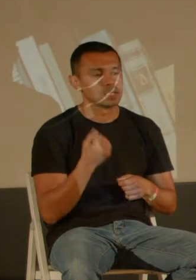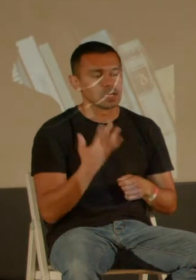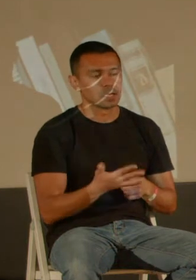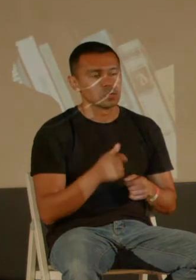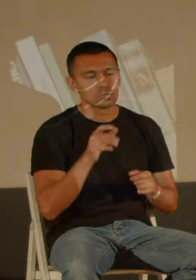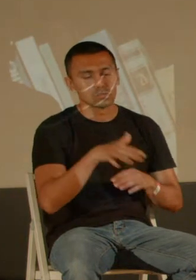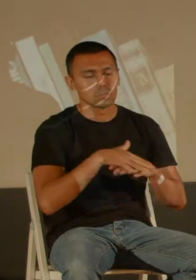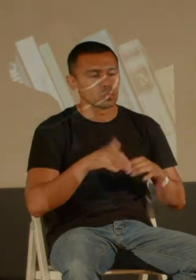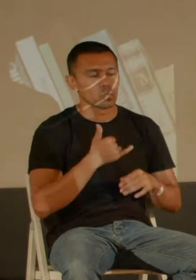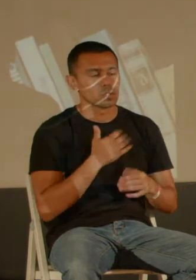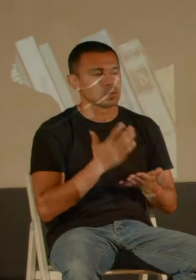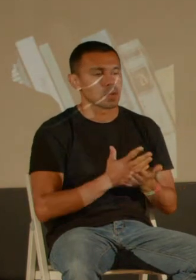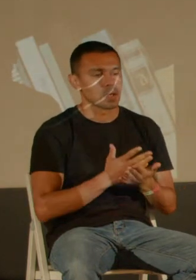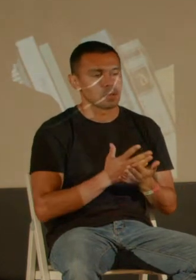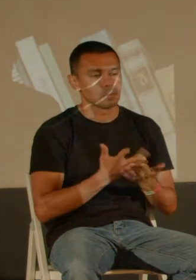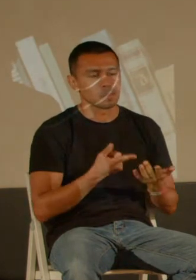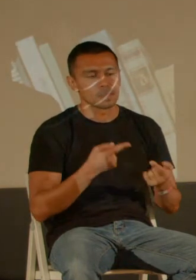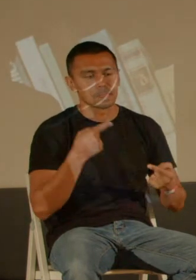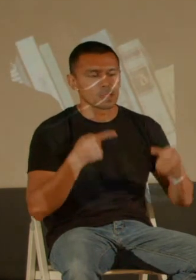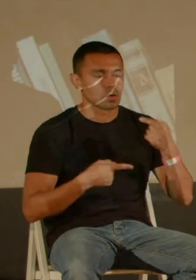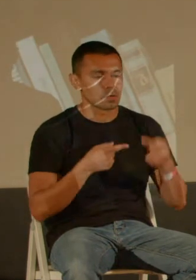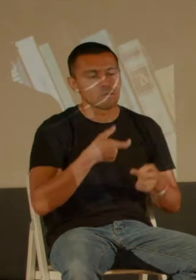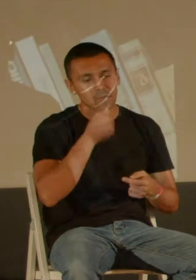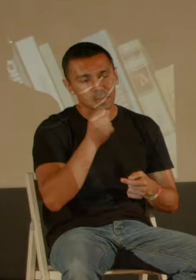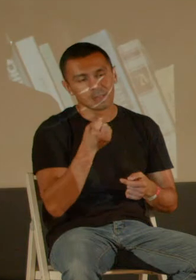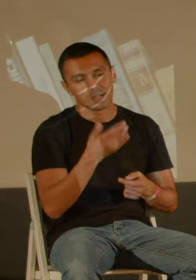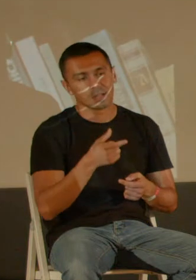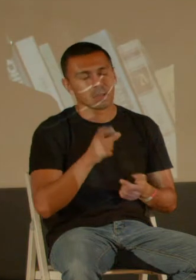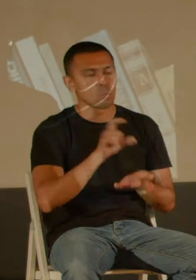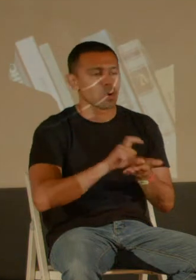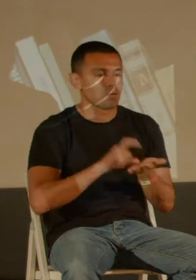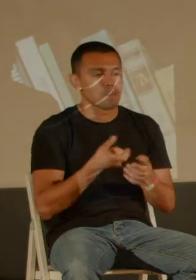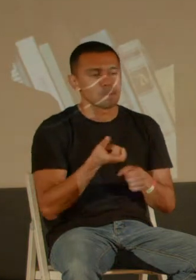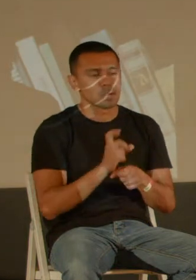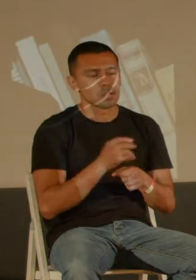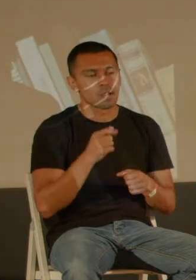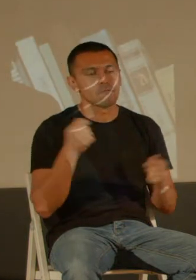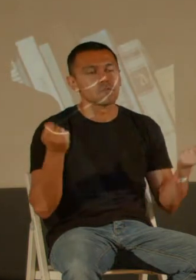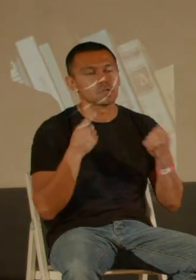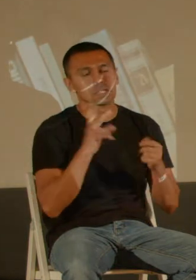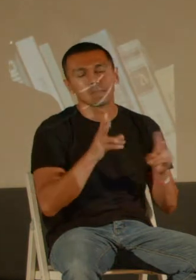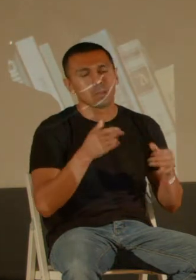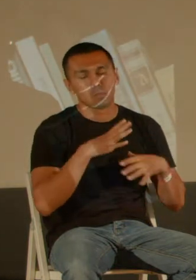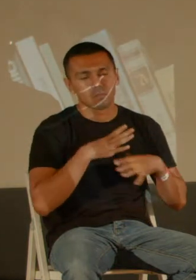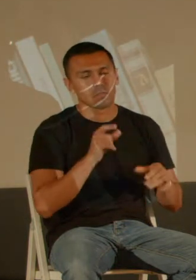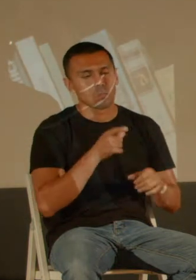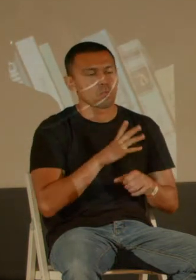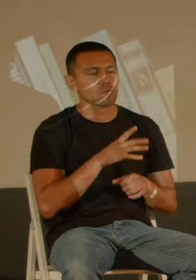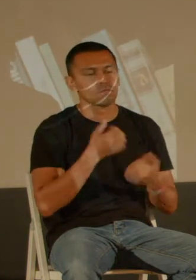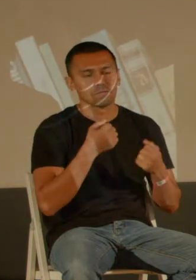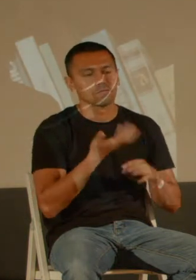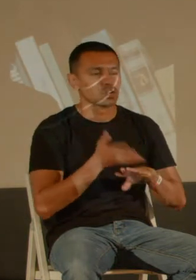настільки суспільство в нас має стереотип, і випила вона декілька бокалів більше на вечірці. Ну, з ким не буває, в неї був важкий